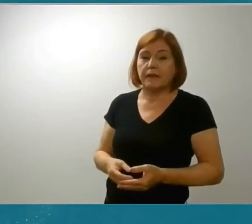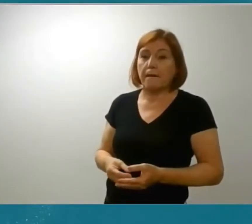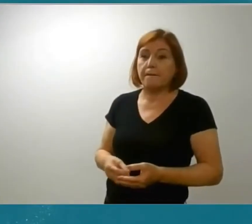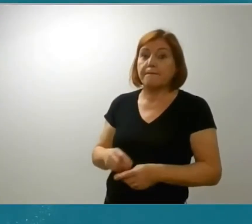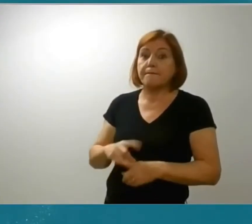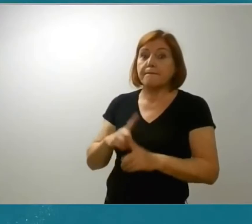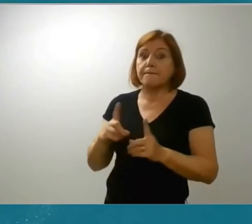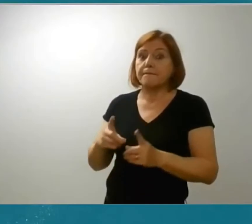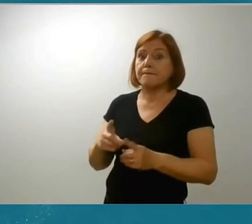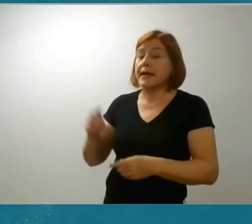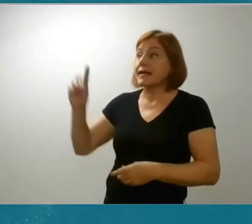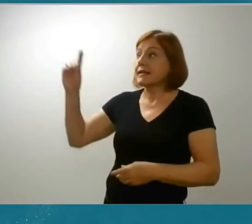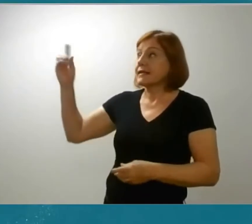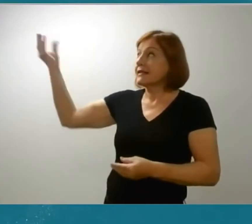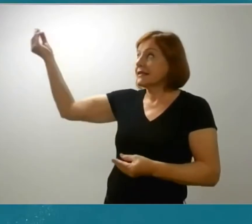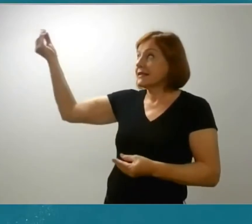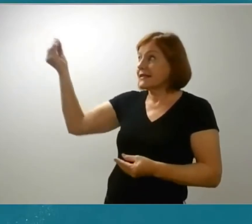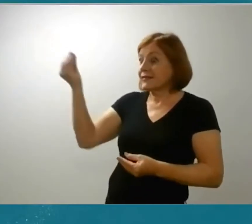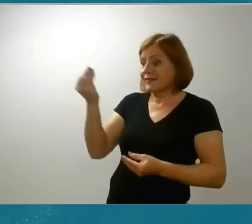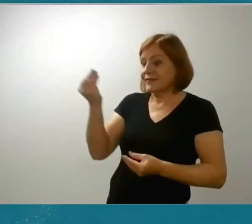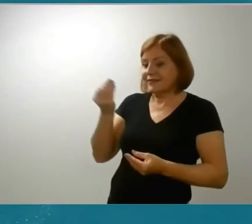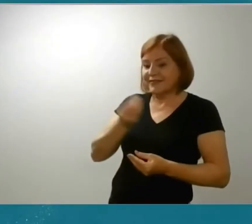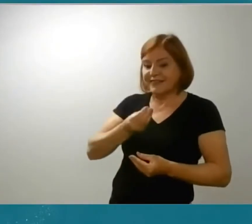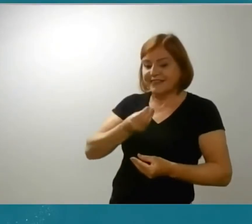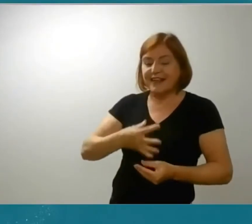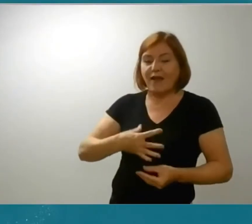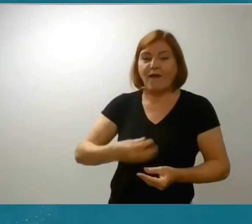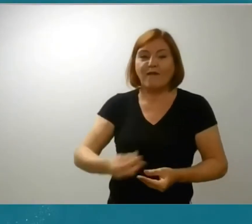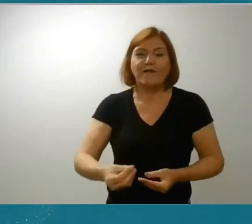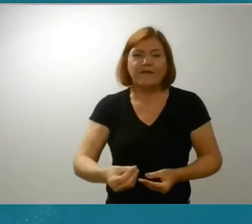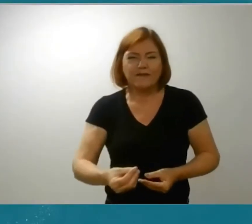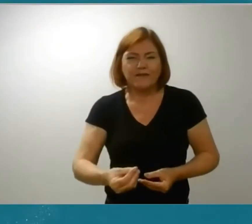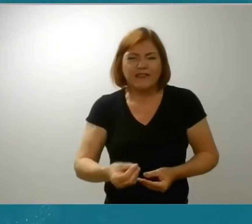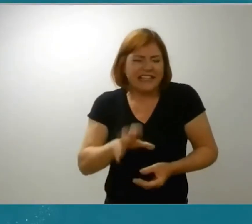Mateus 2, né? Versículo